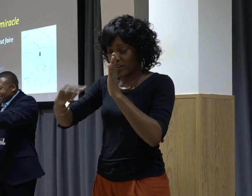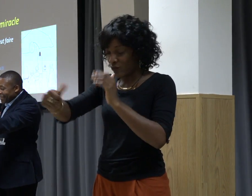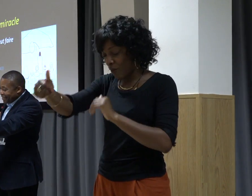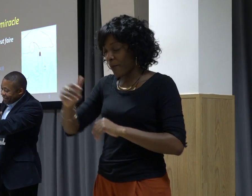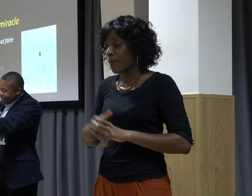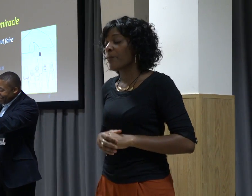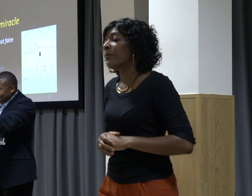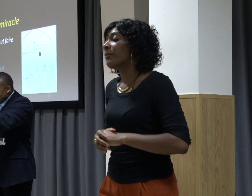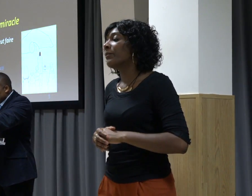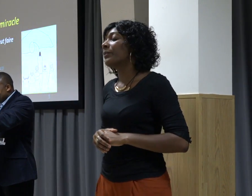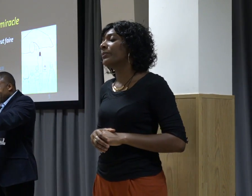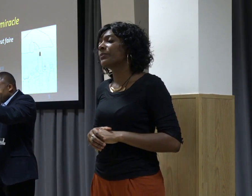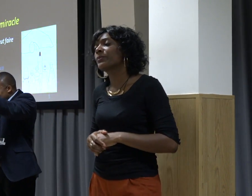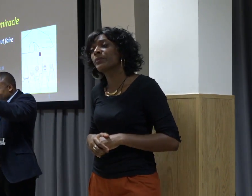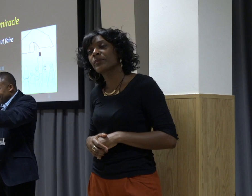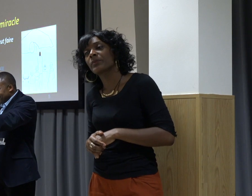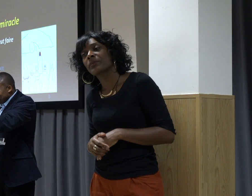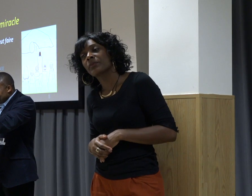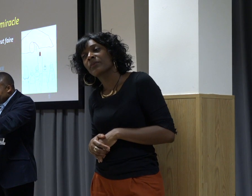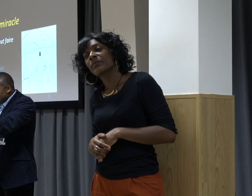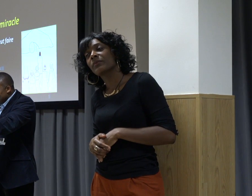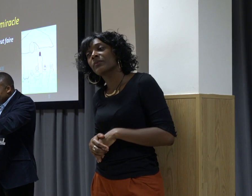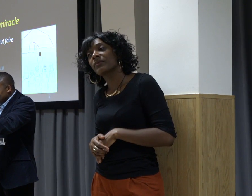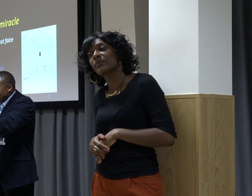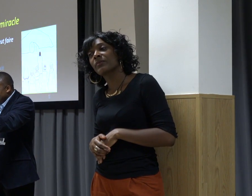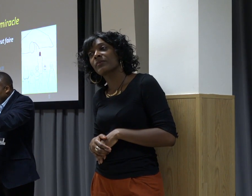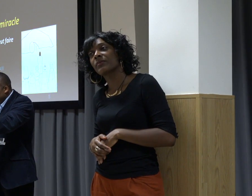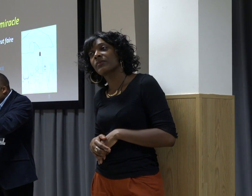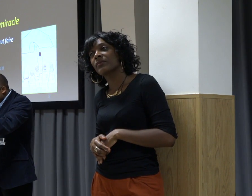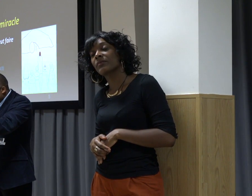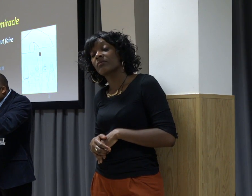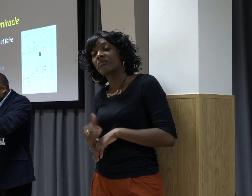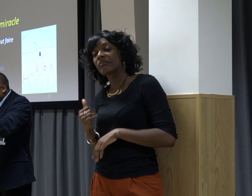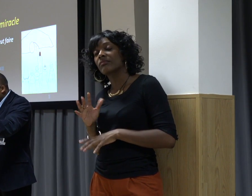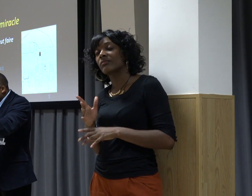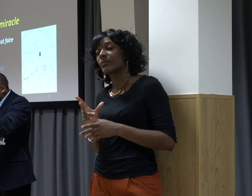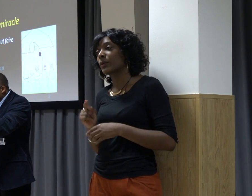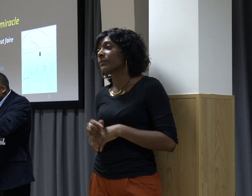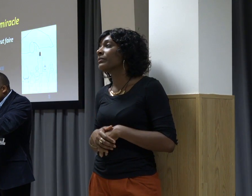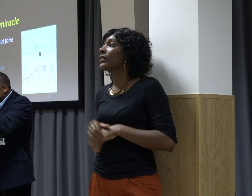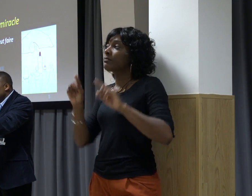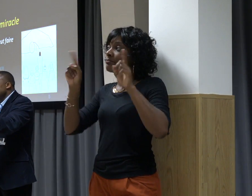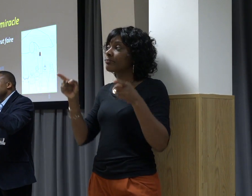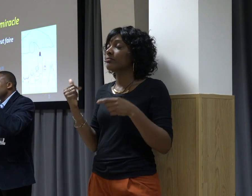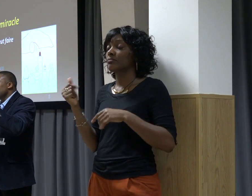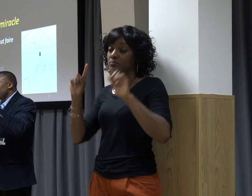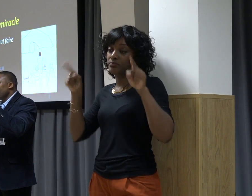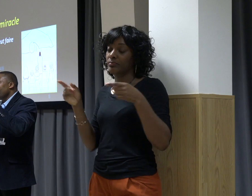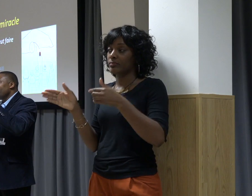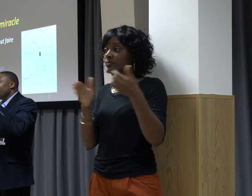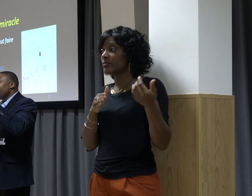ici, présage de quelque chose d'encore plus de moi. Je ferme la parenthèse. Donc ici,